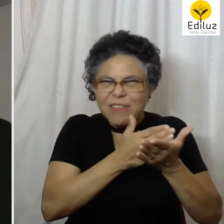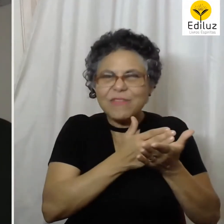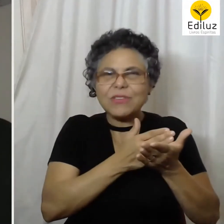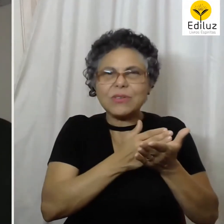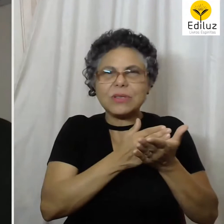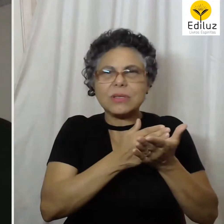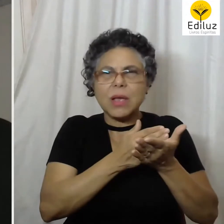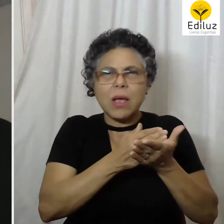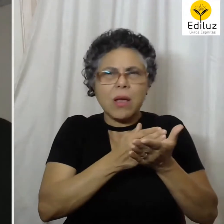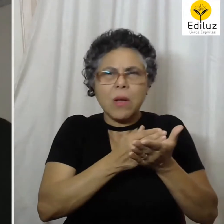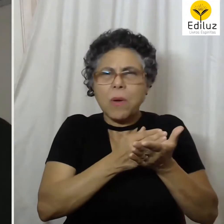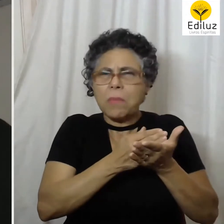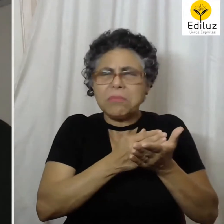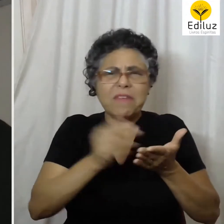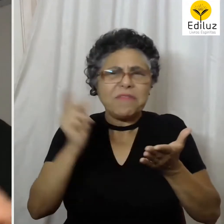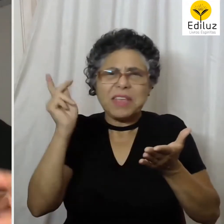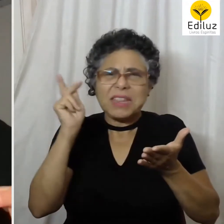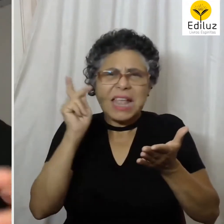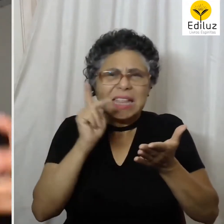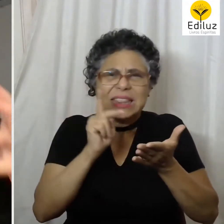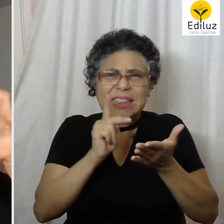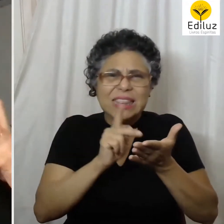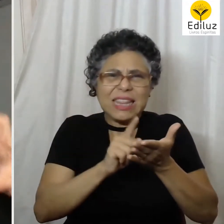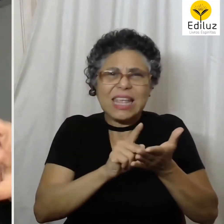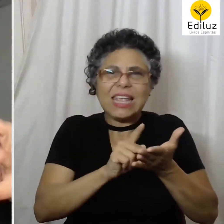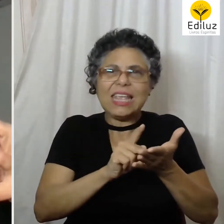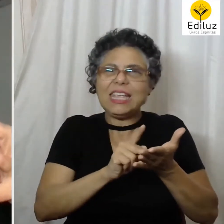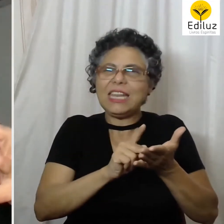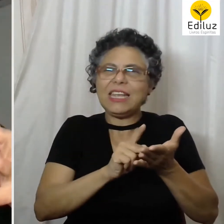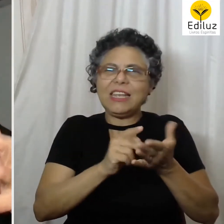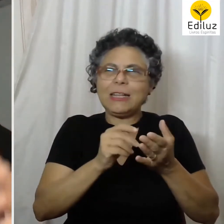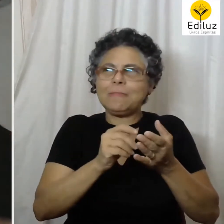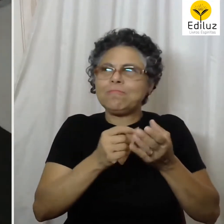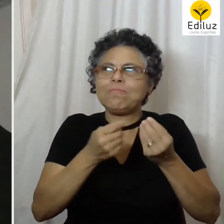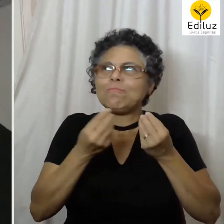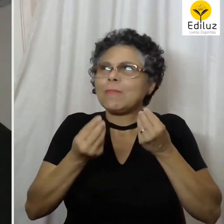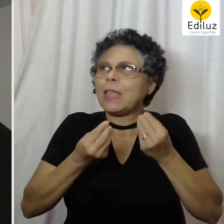verdadeira apologia aos